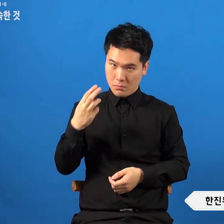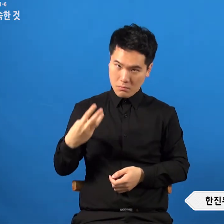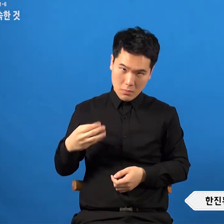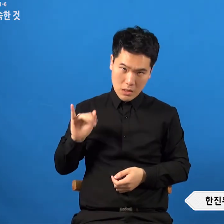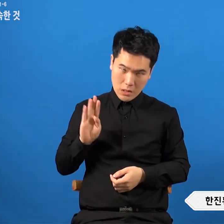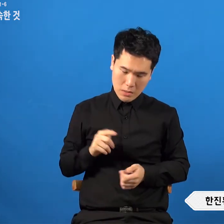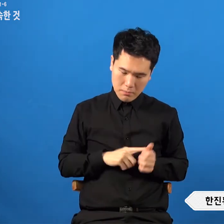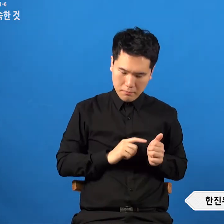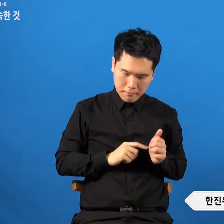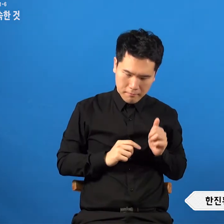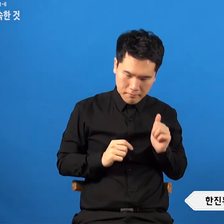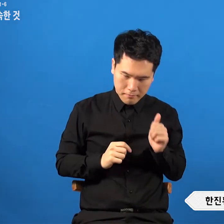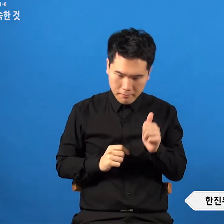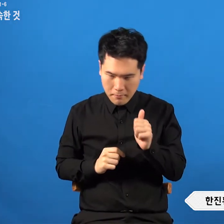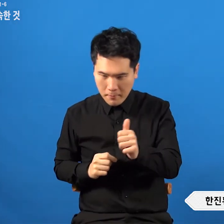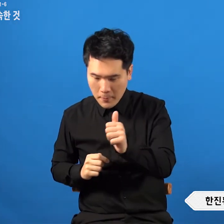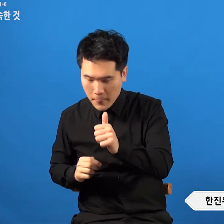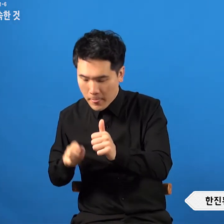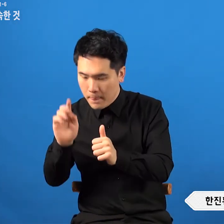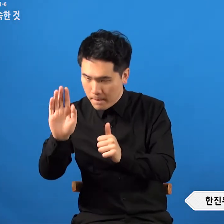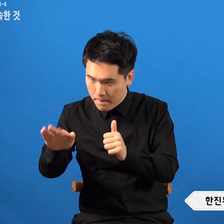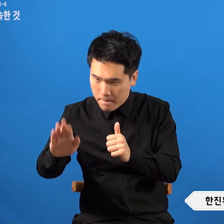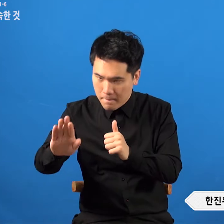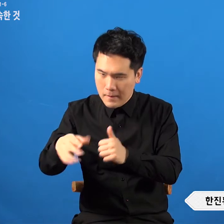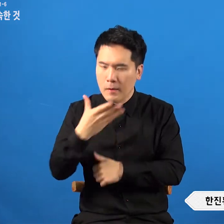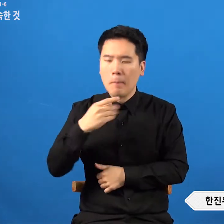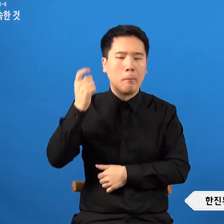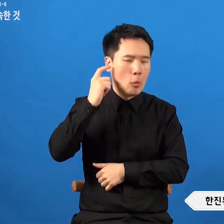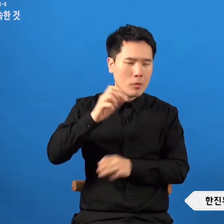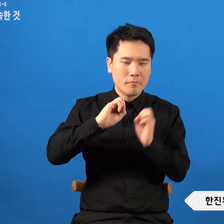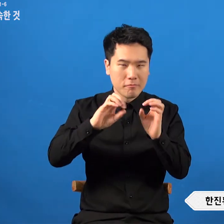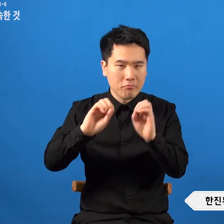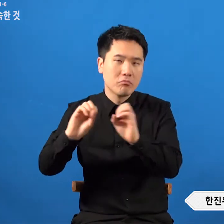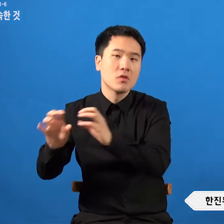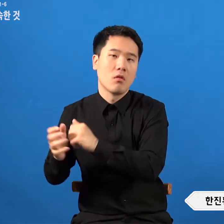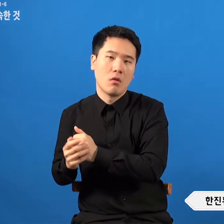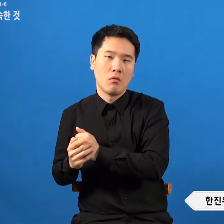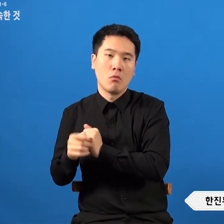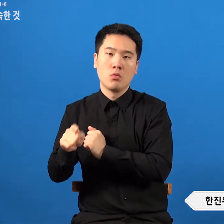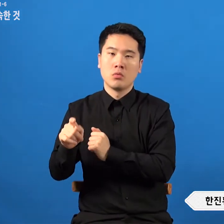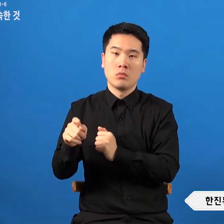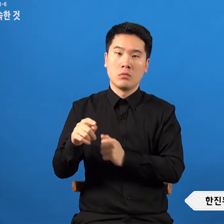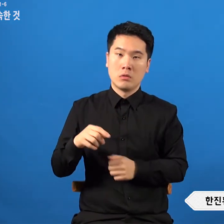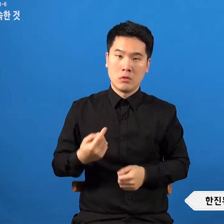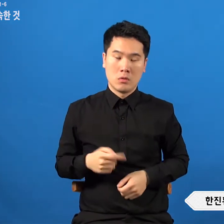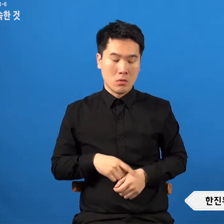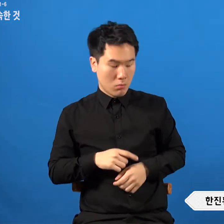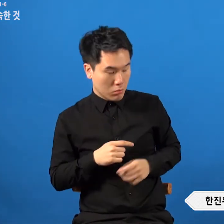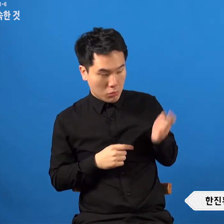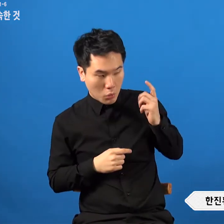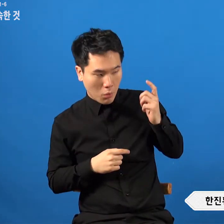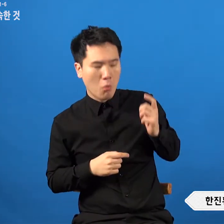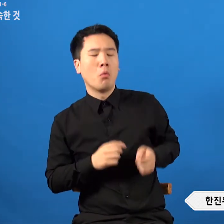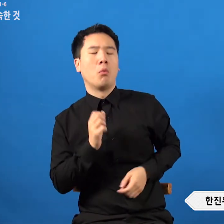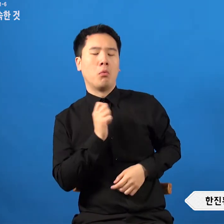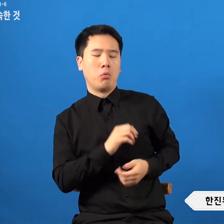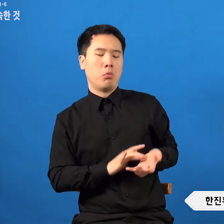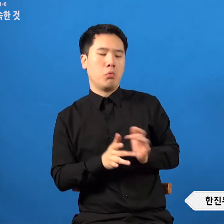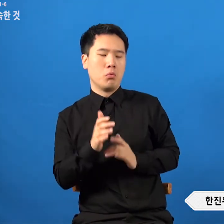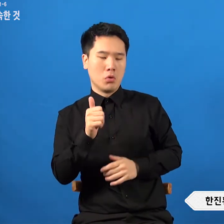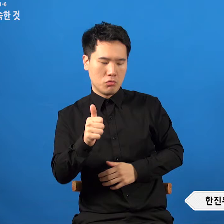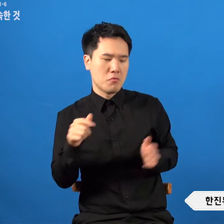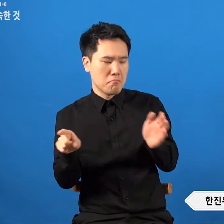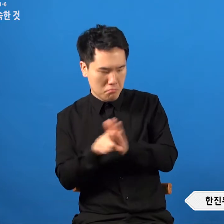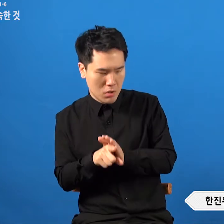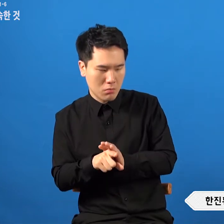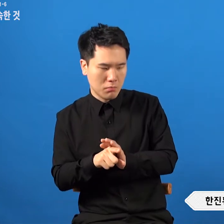관리에게 복음을 전했습니다. 그 사람이 예수님을 영접하고 그 자리에서 세례까지 받았습니다.